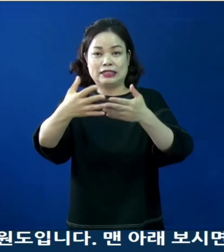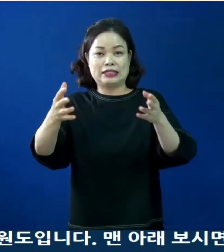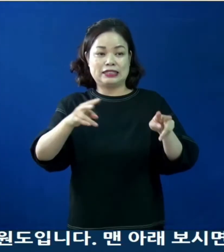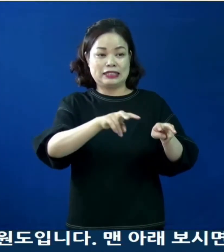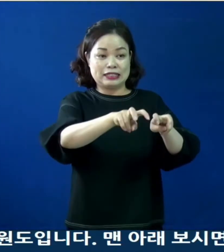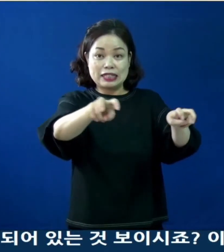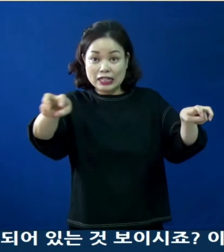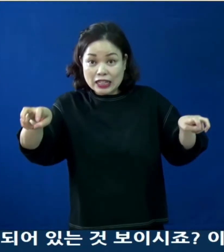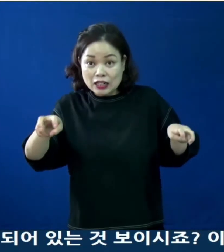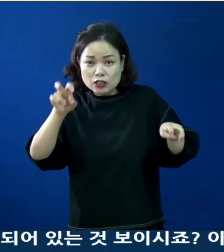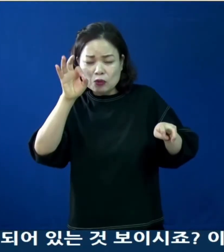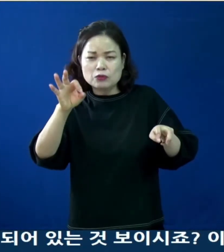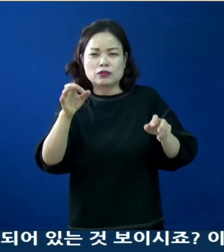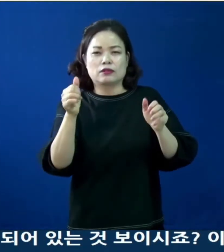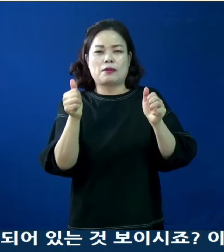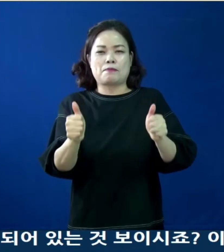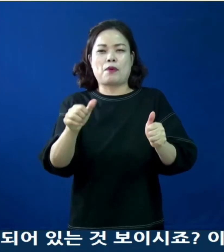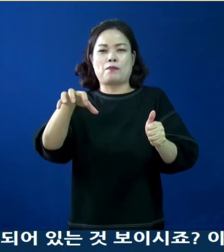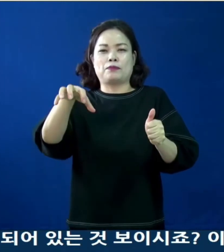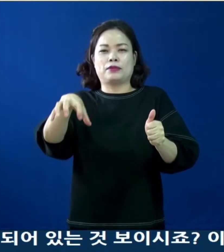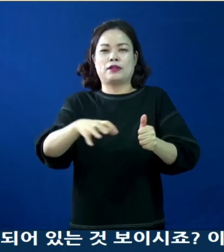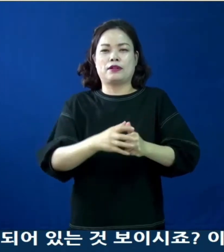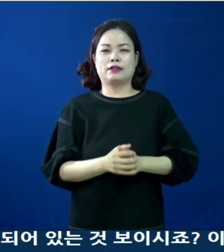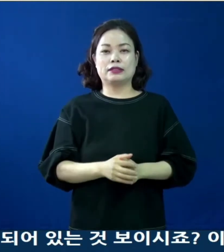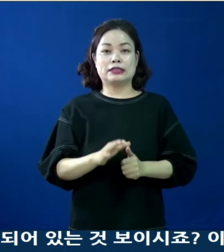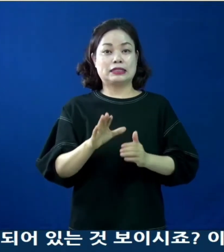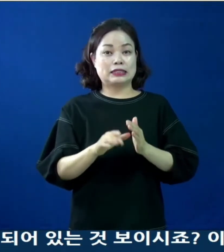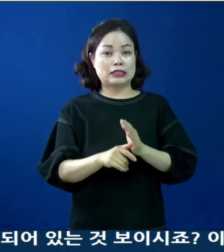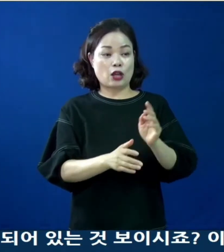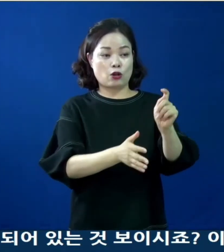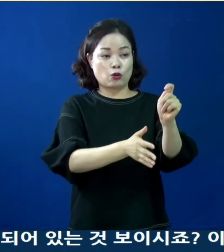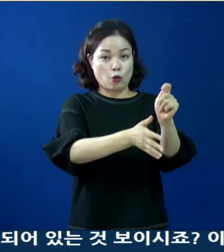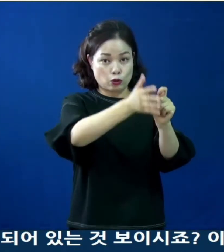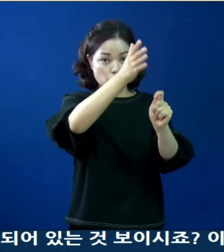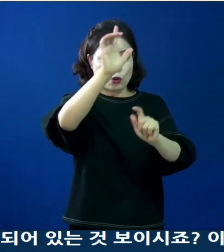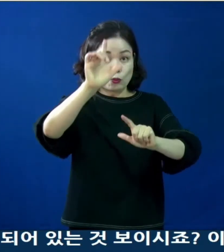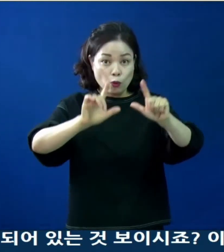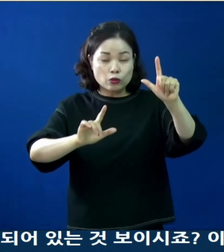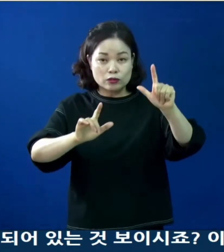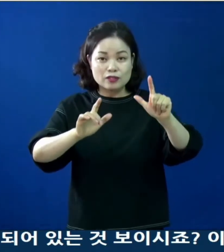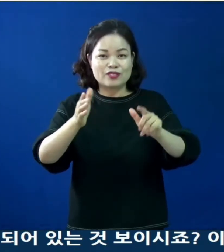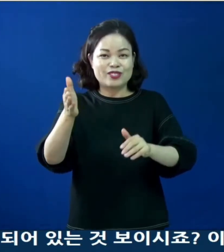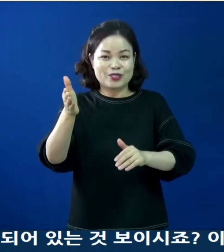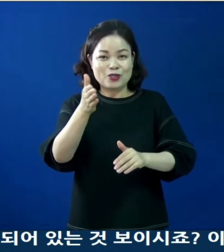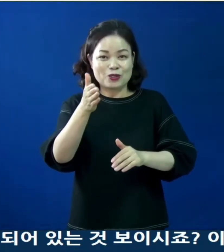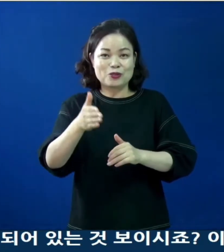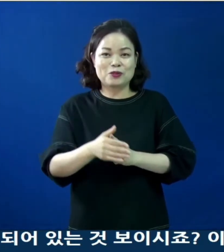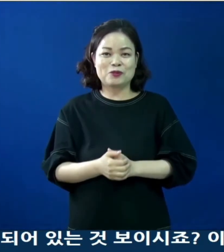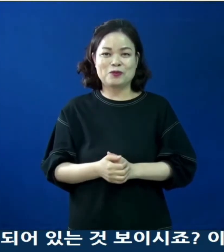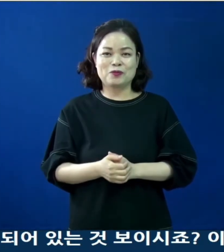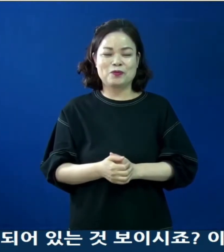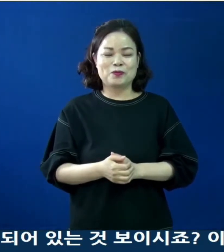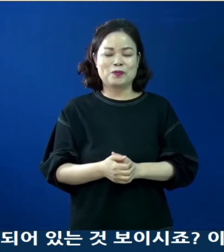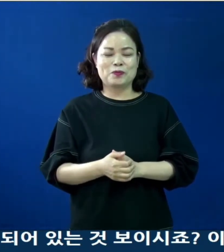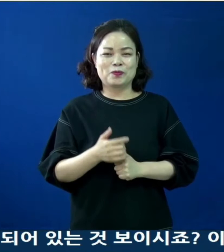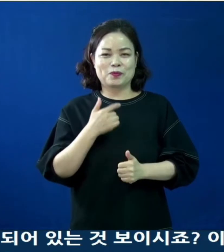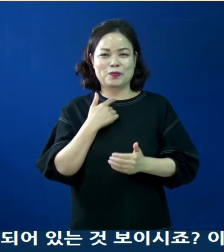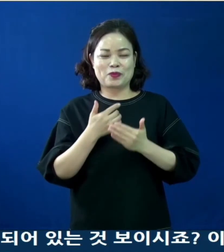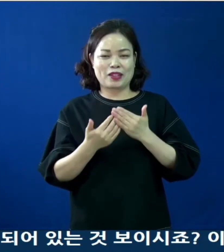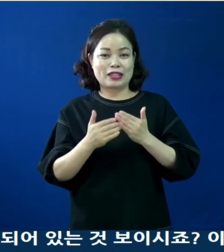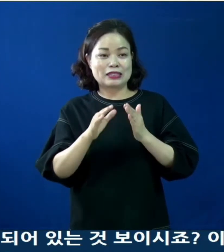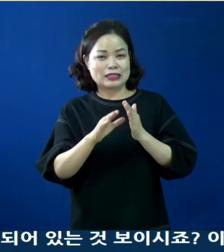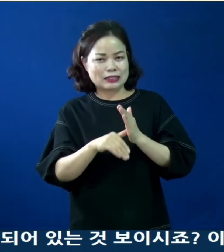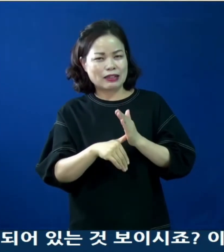이걸 베마라 그러는 법정이고요. 이게 이제 당시의 고린도의 모습인데 이 정도만 좀 맛을 보시면